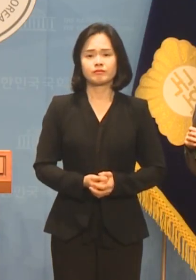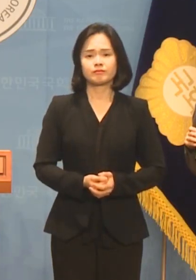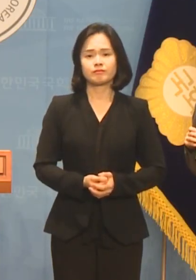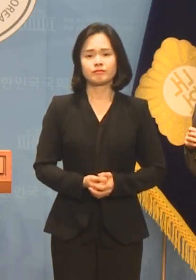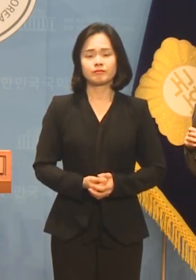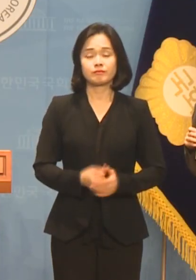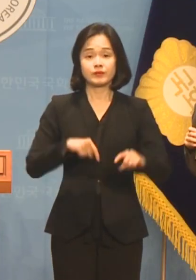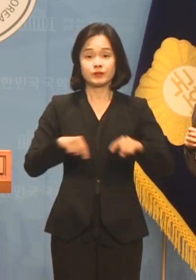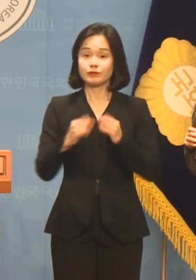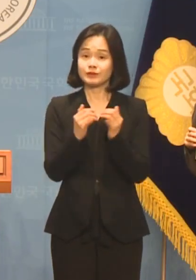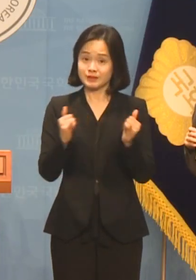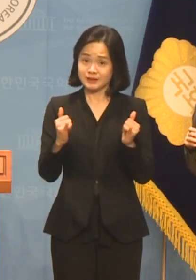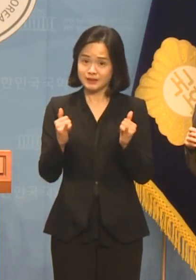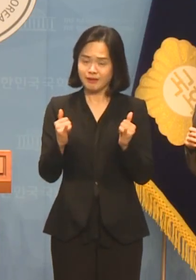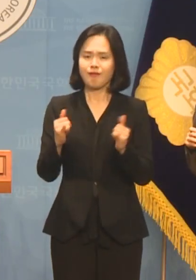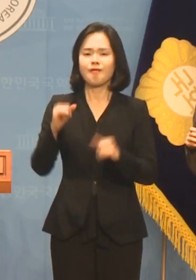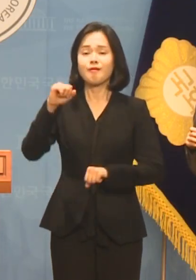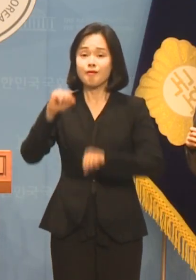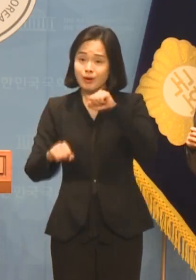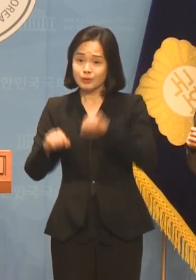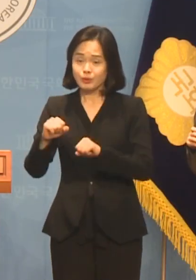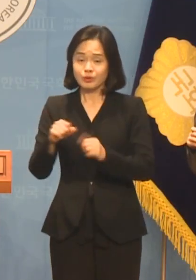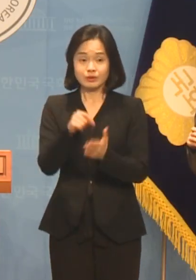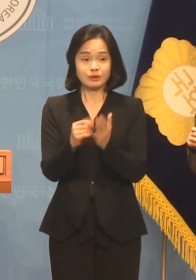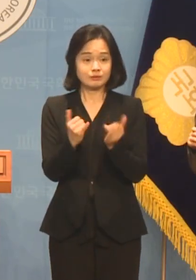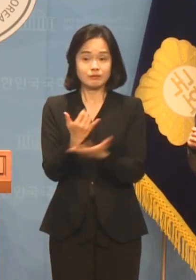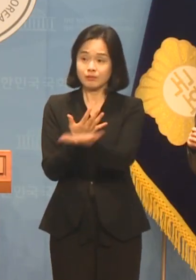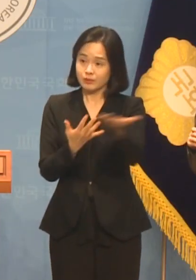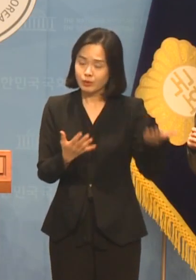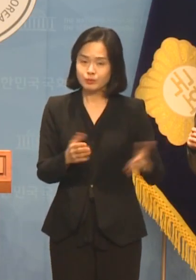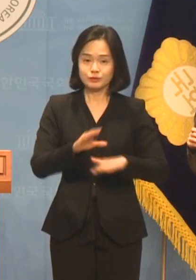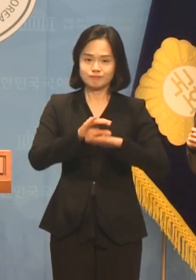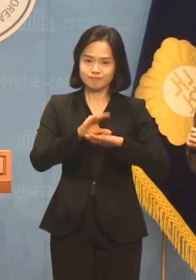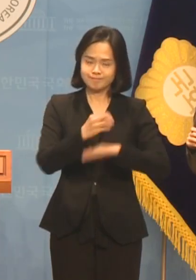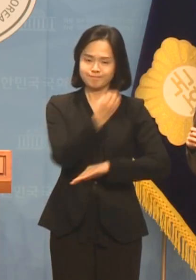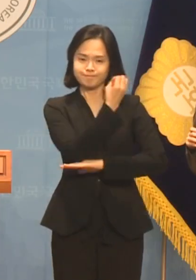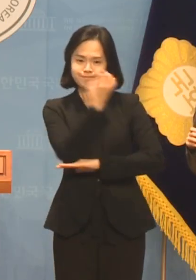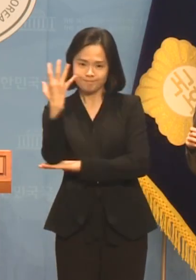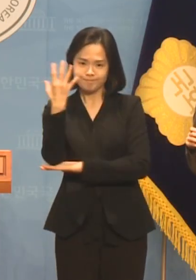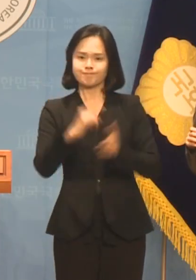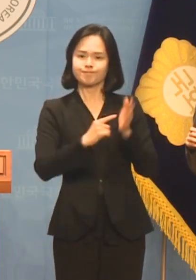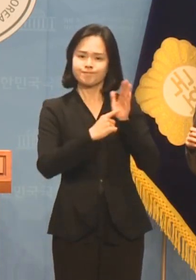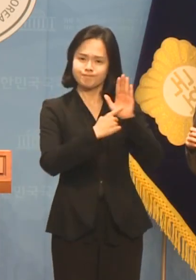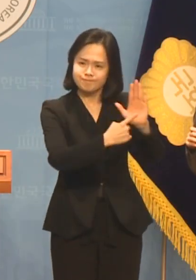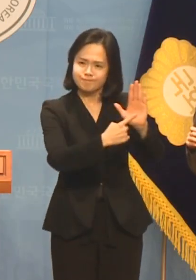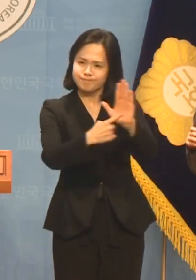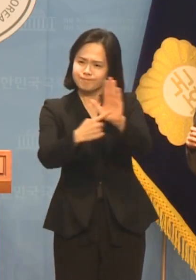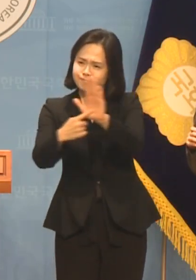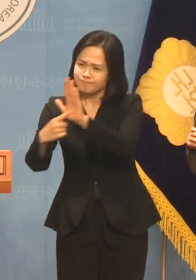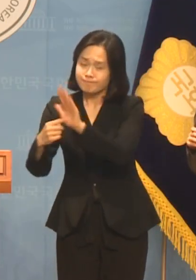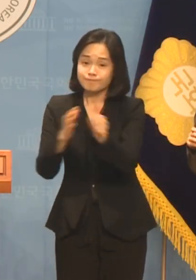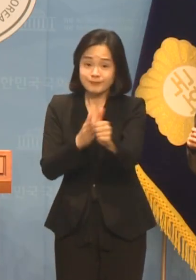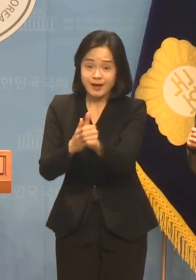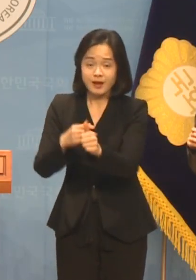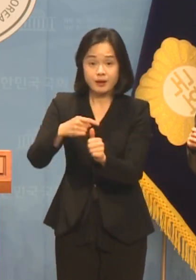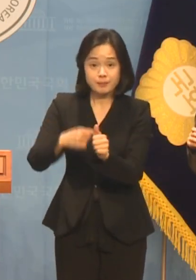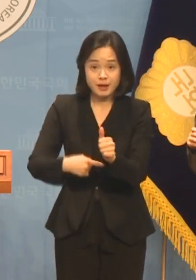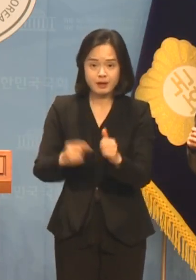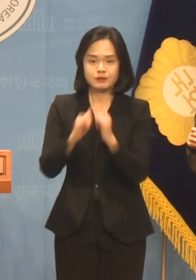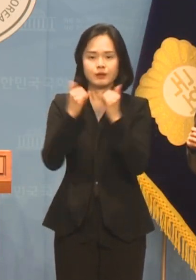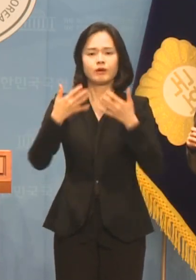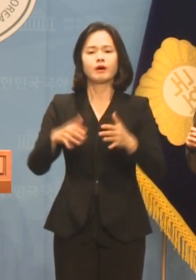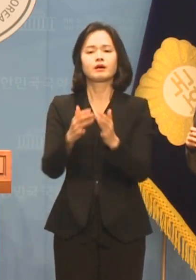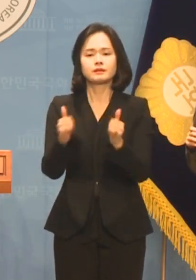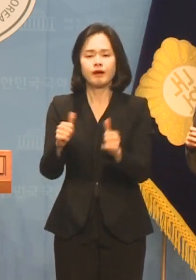내용도 좀 많이 보도해 주신다면 저희들이 더 많은 약한 사람, 억울한 사람을 구하고